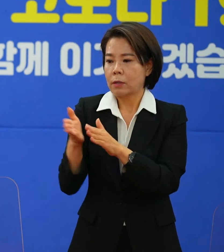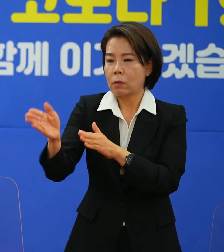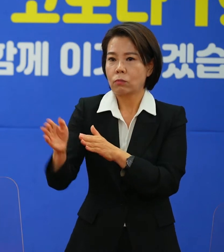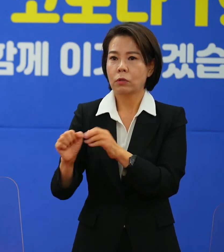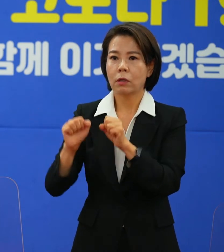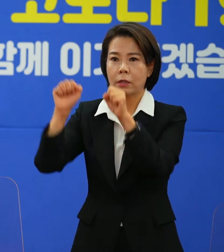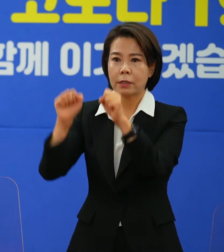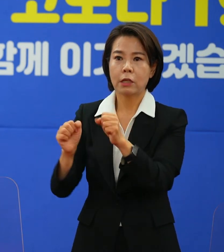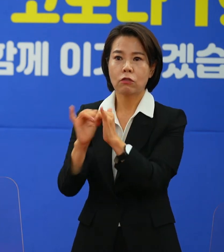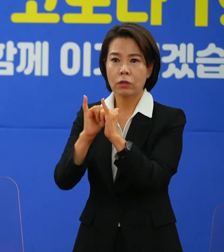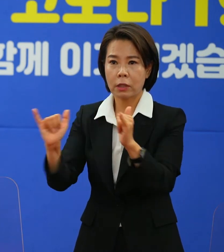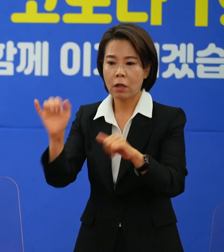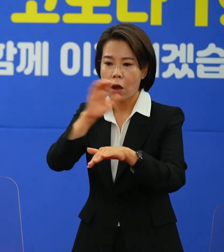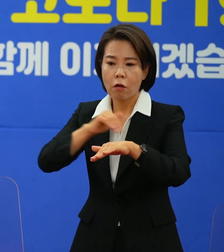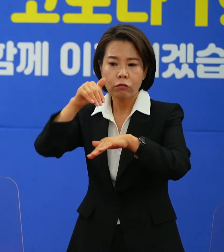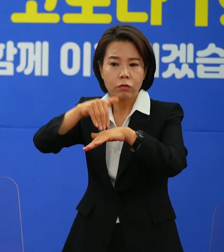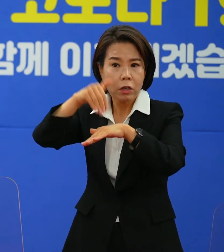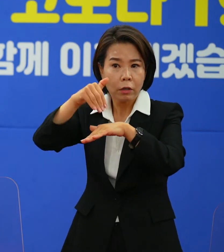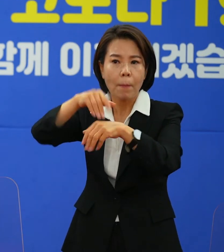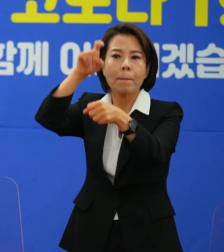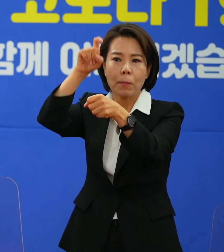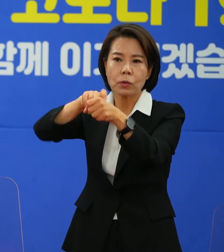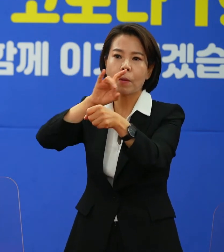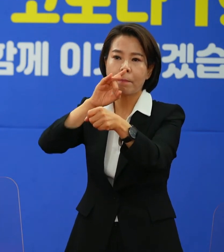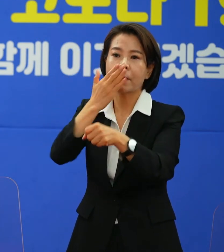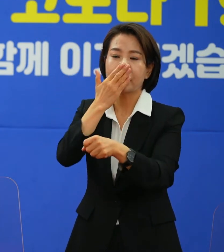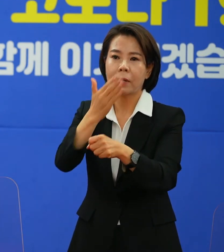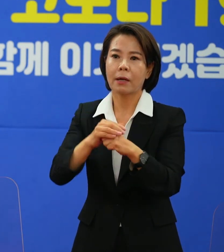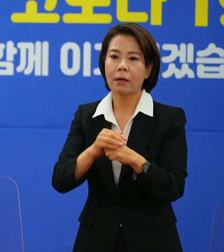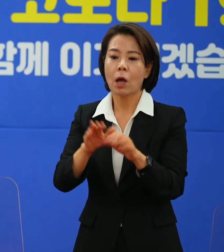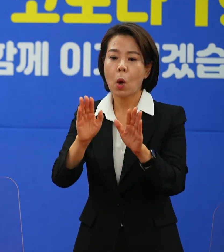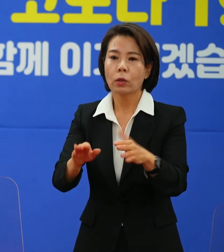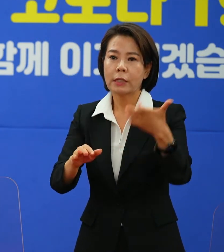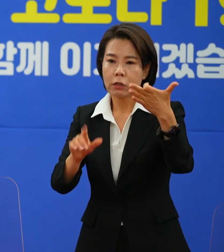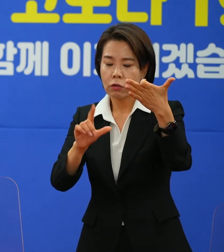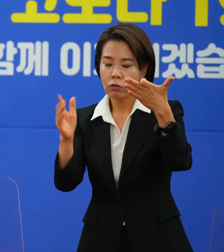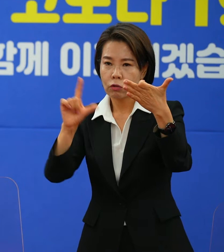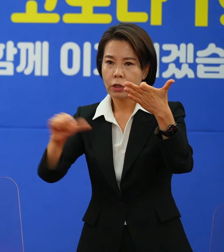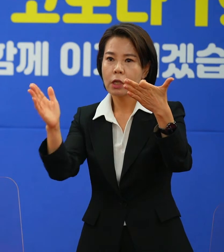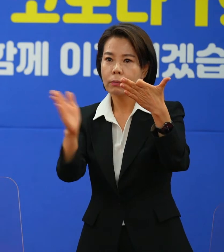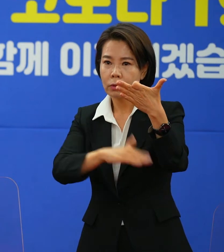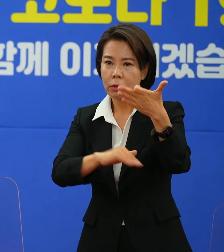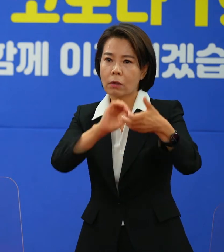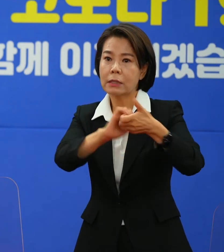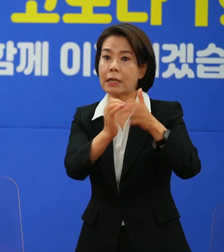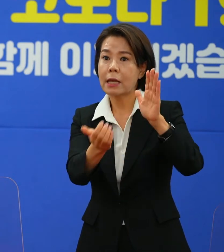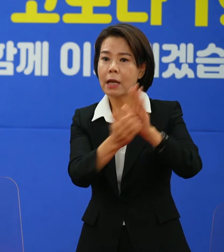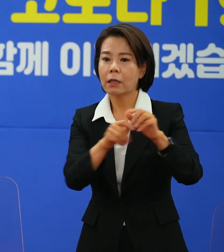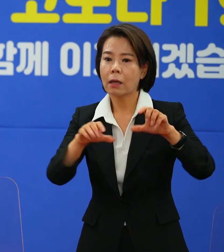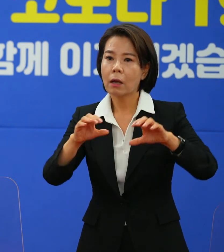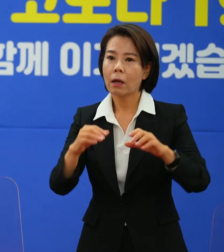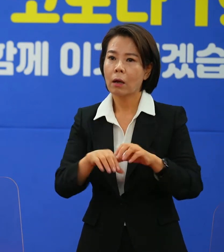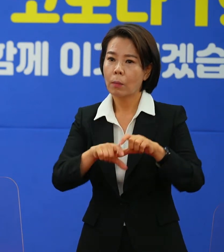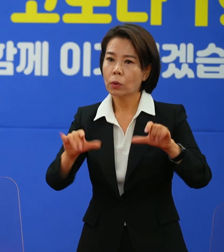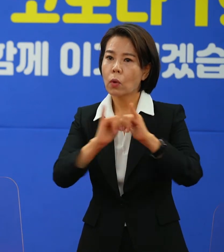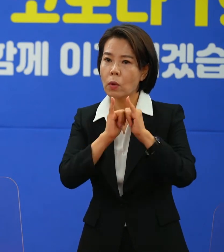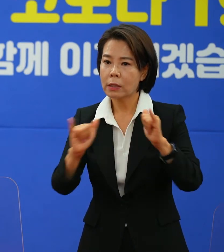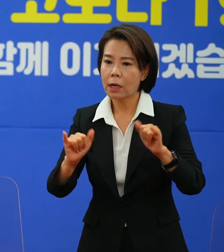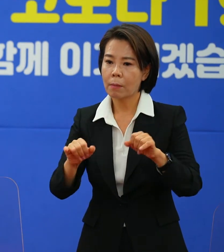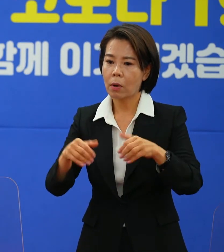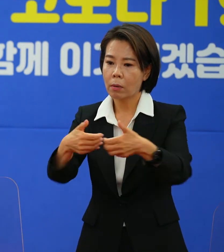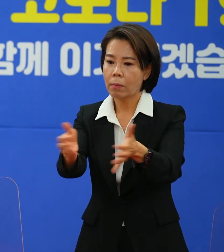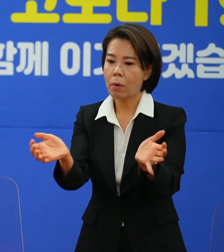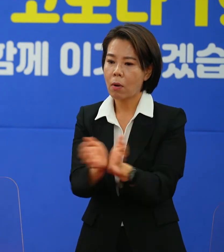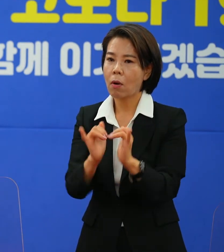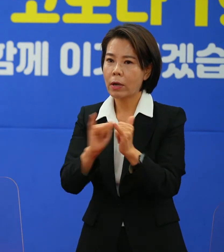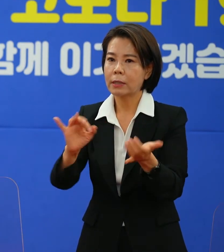전문체육인 전지훈련팀의 훈련 목적만 가능하며 오는 19일부터 제한하고 있는 일반인과 동호인의 이용은